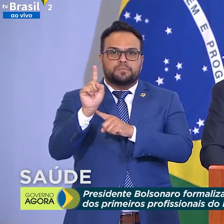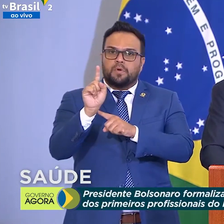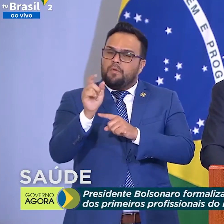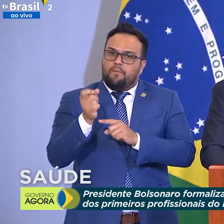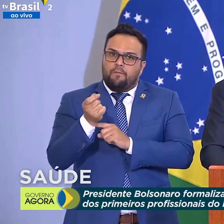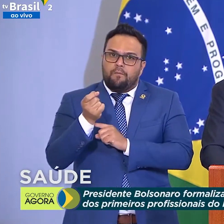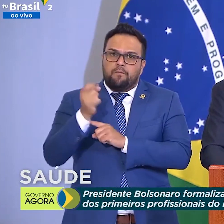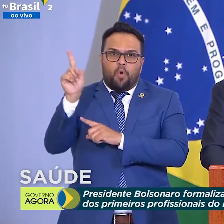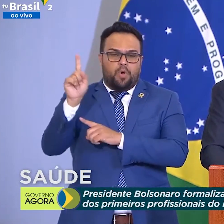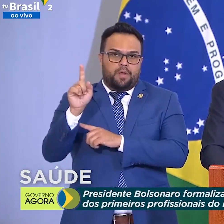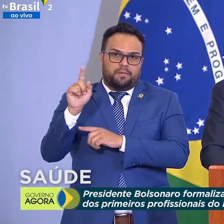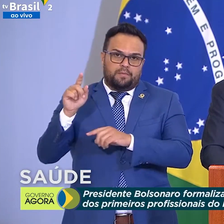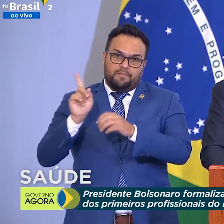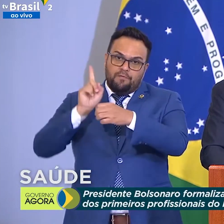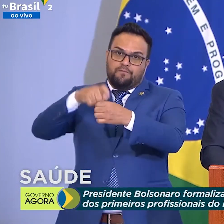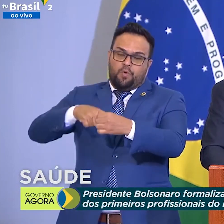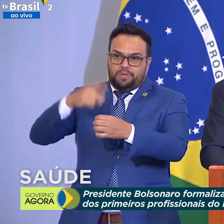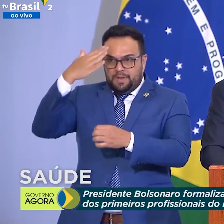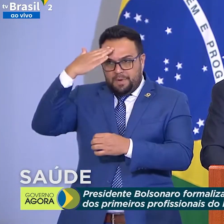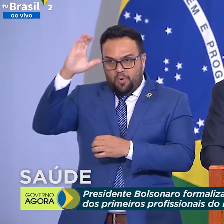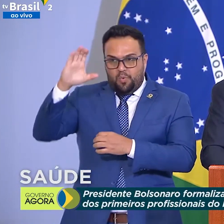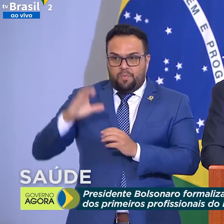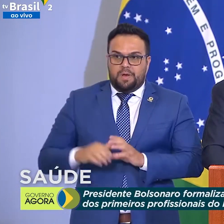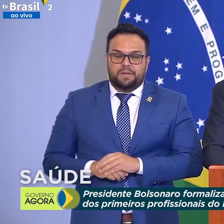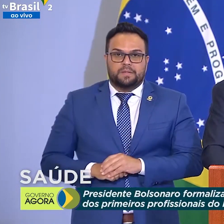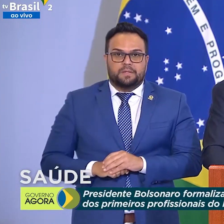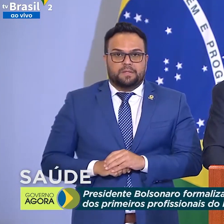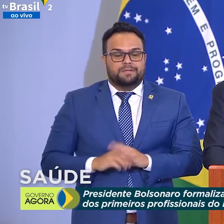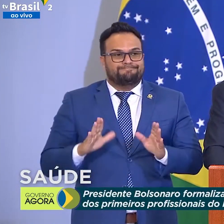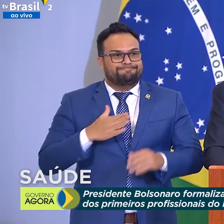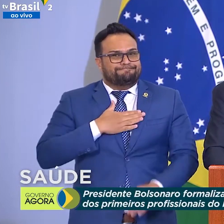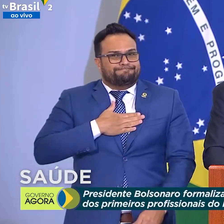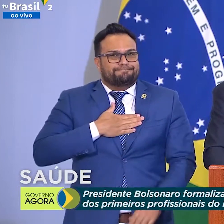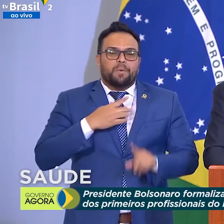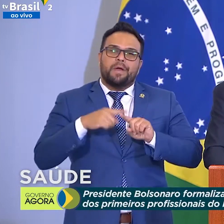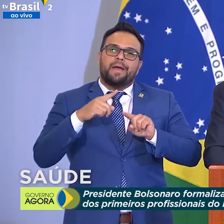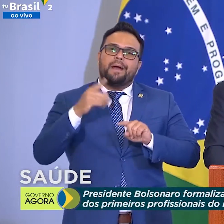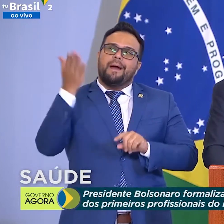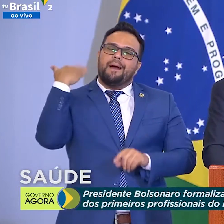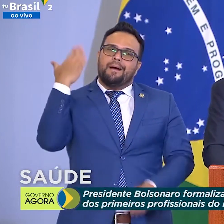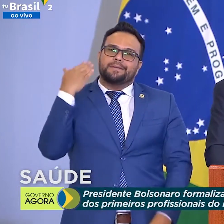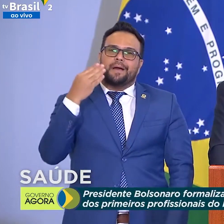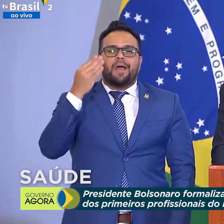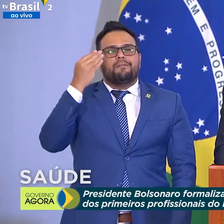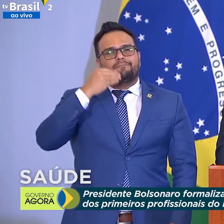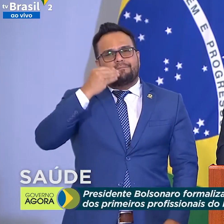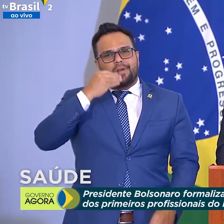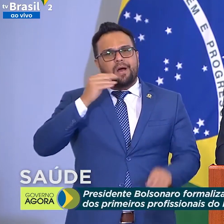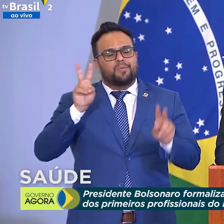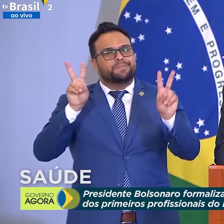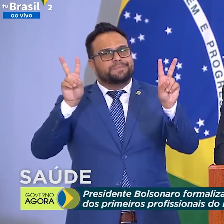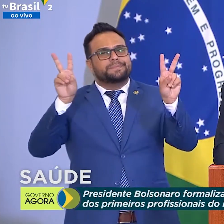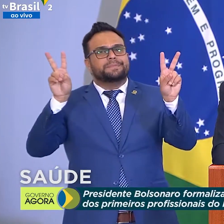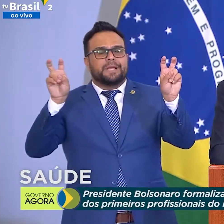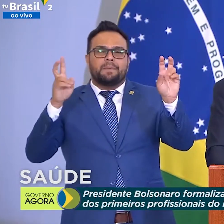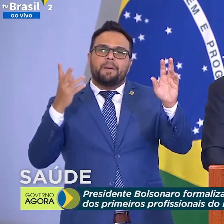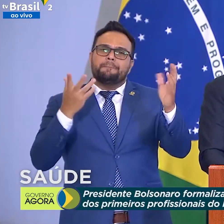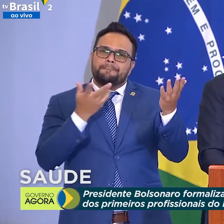Lamento o meu parlamento daquela época ser fraco nessa